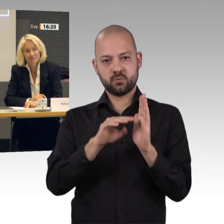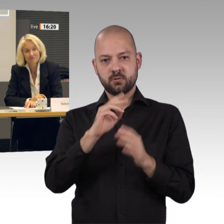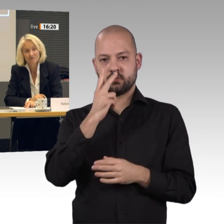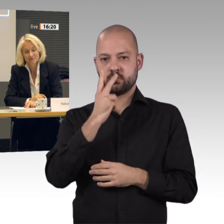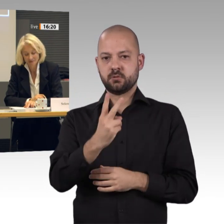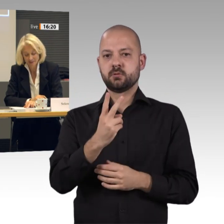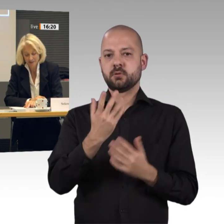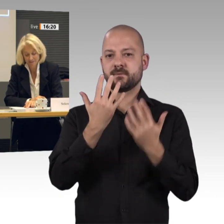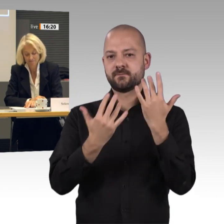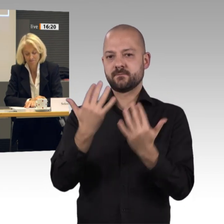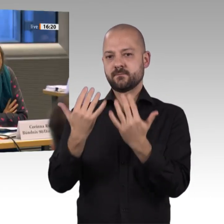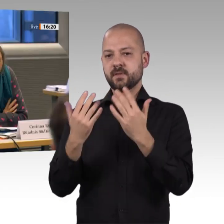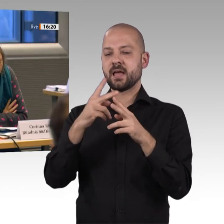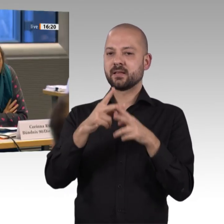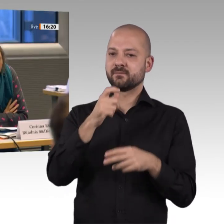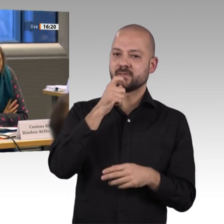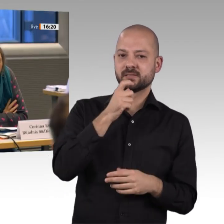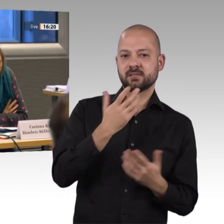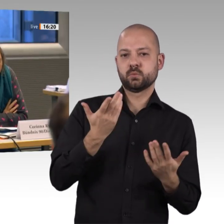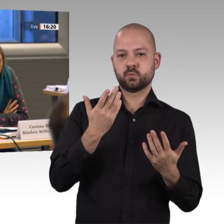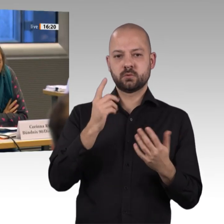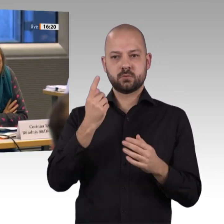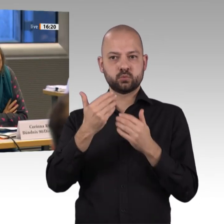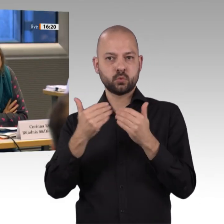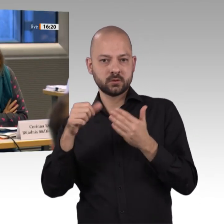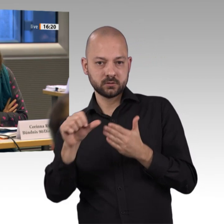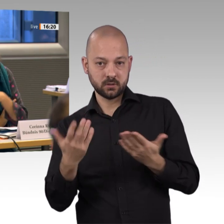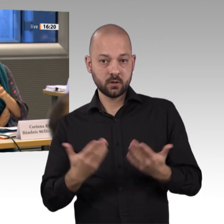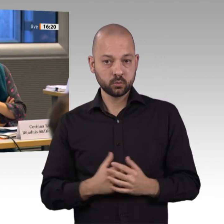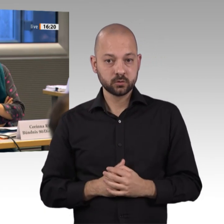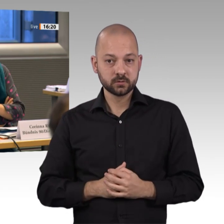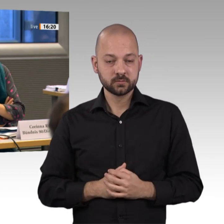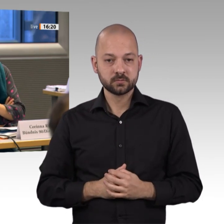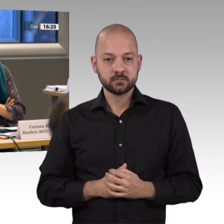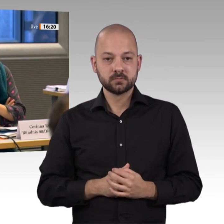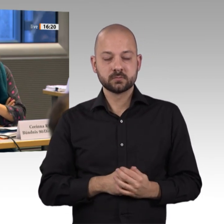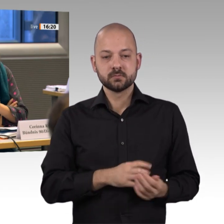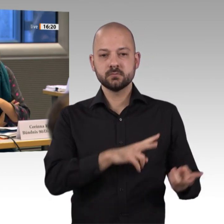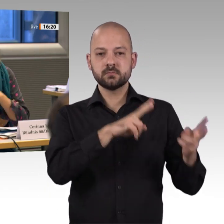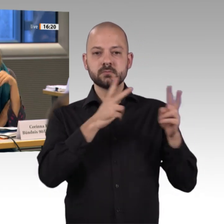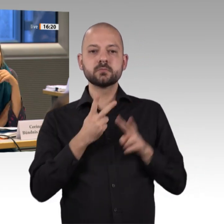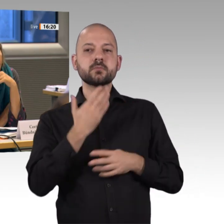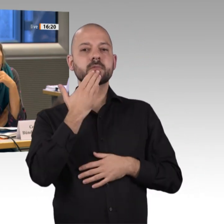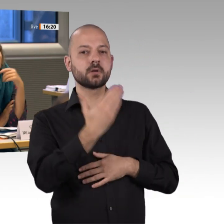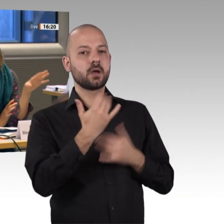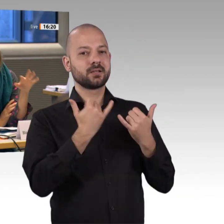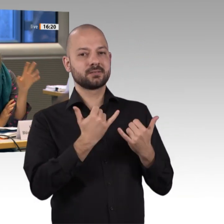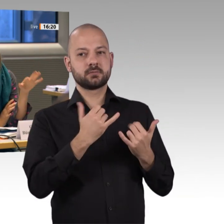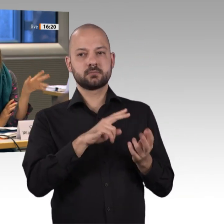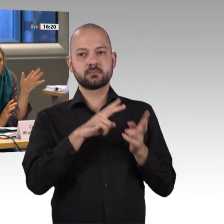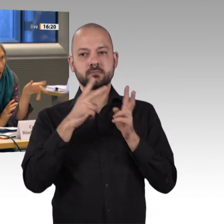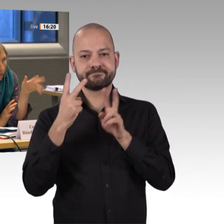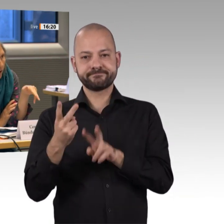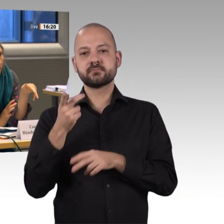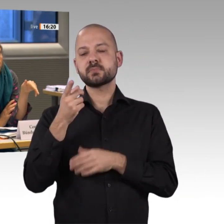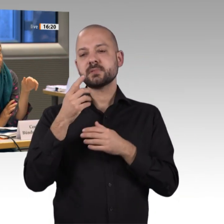Vorsitzender. Meine erste Frage richtet sich an Bettina Land von Eltern beraten Eltern von Kindern mit und ohne Behinderung. Wir